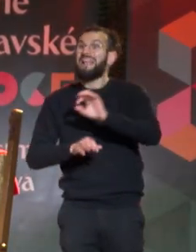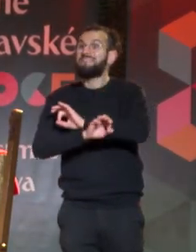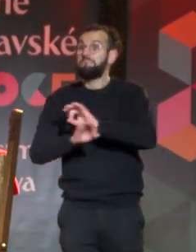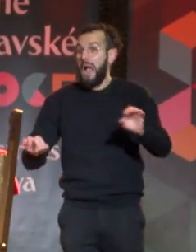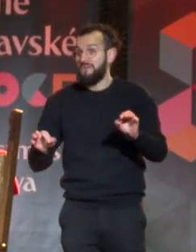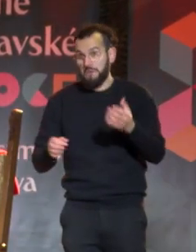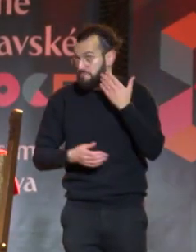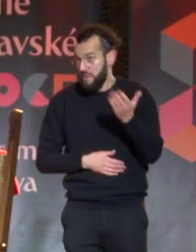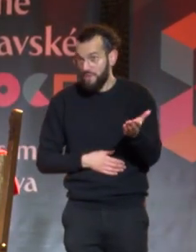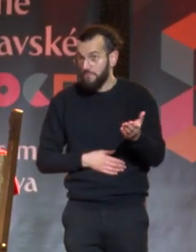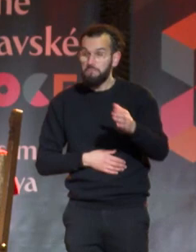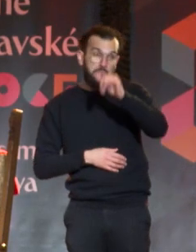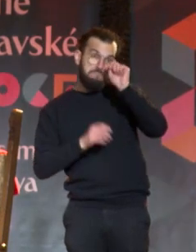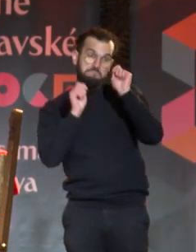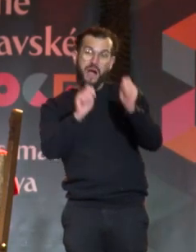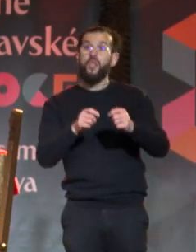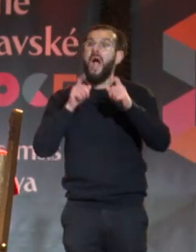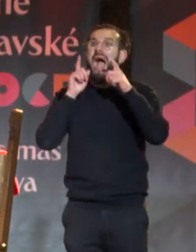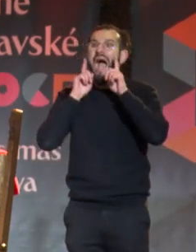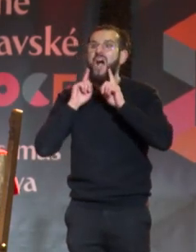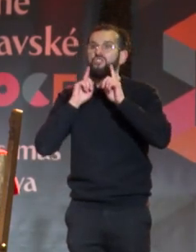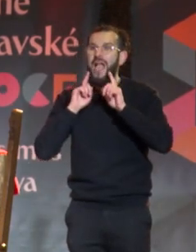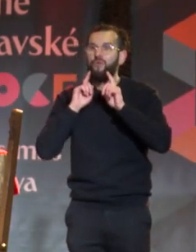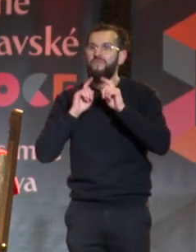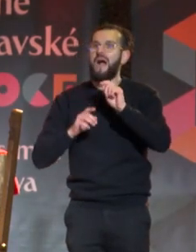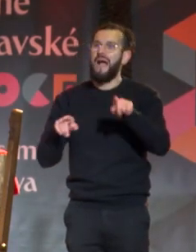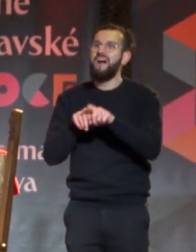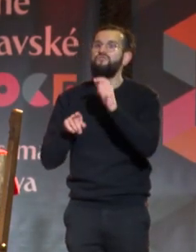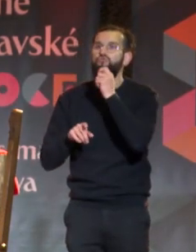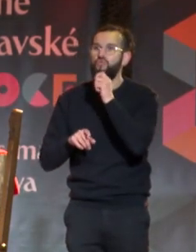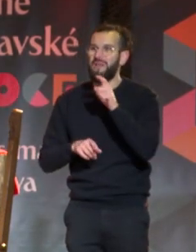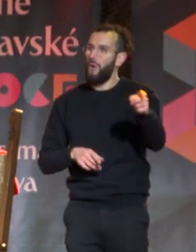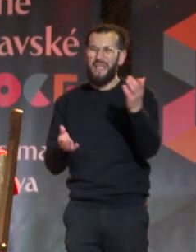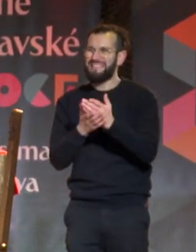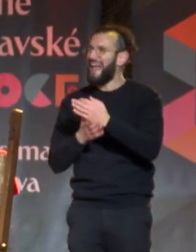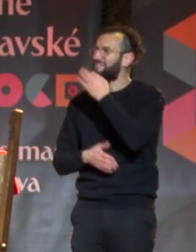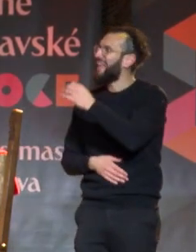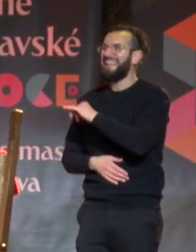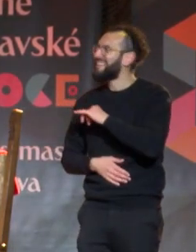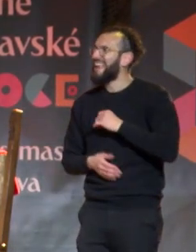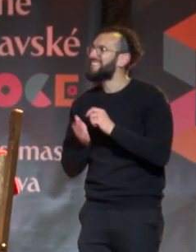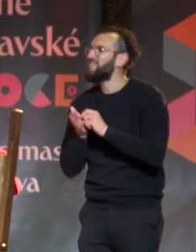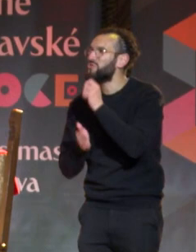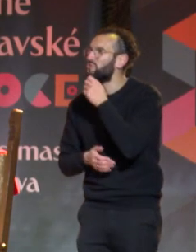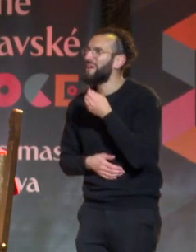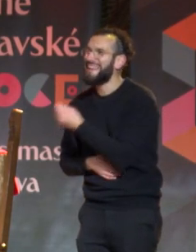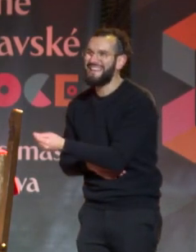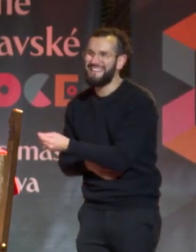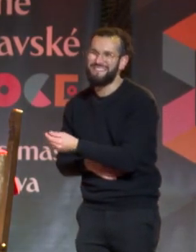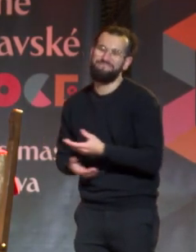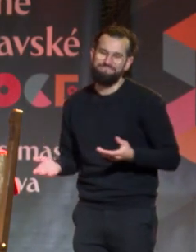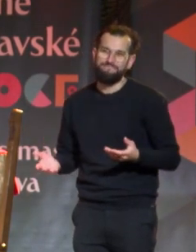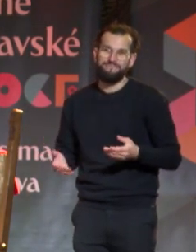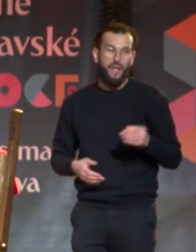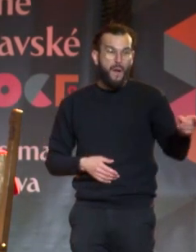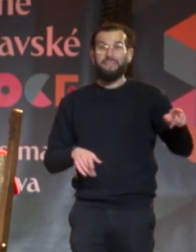Naozaj. Ale hovorím jej pani Hašlerková, pretože... Nedáš si Hašlerku? Usmeje sa na Slávku a strčí